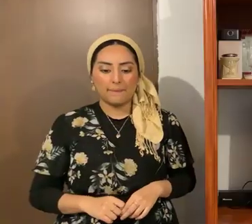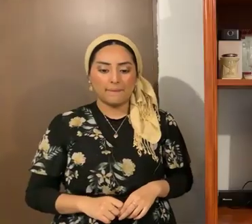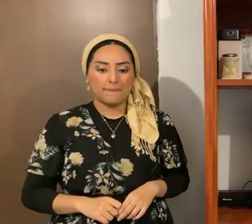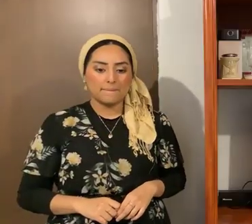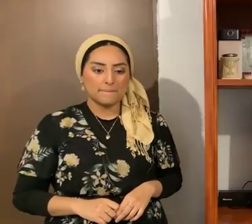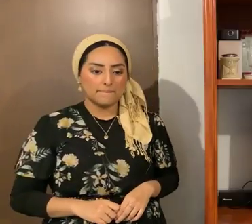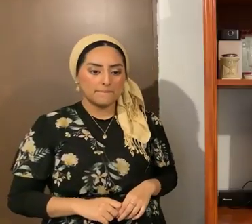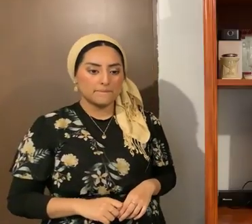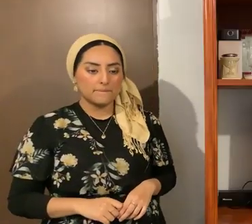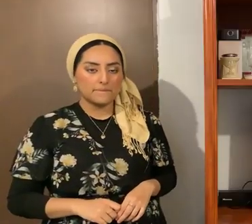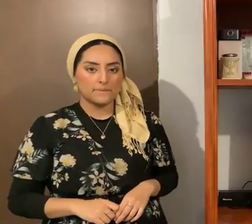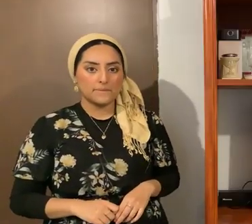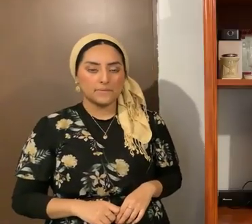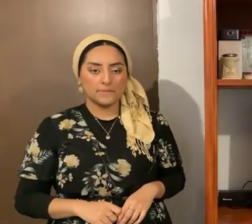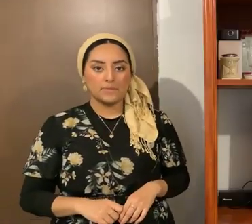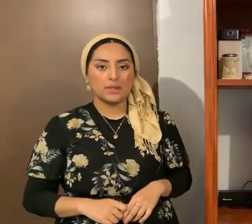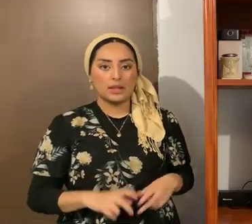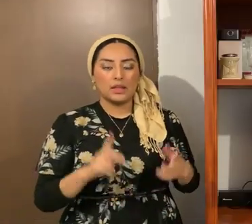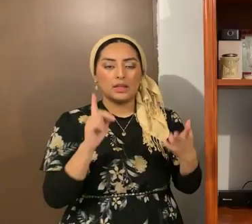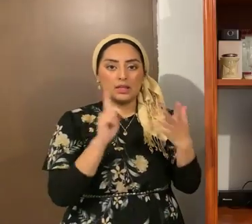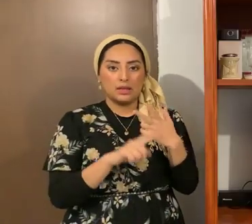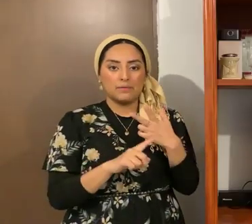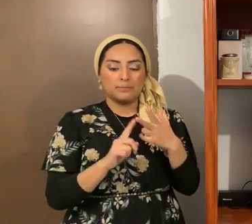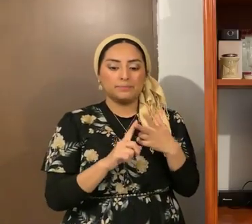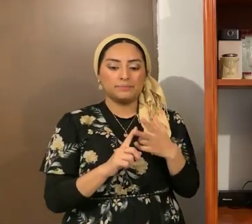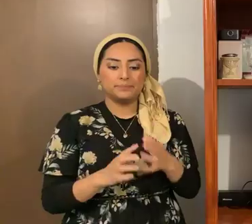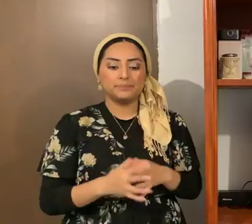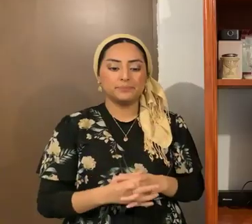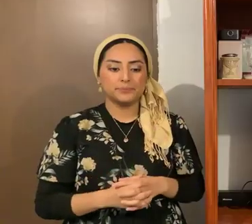Aarón. ¿Cuál es la tercera rebelión?